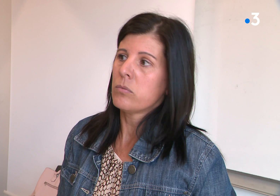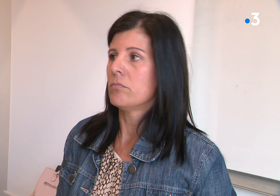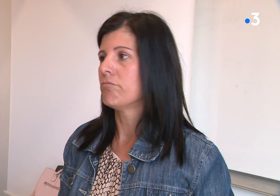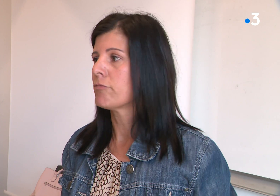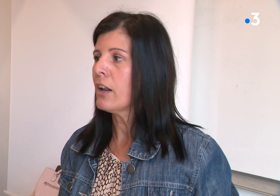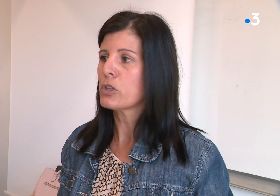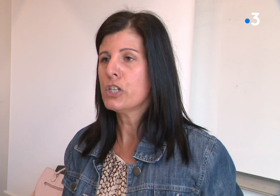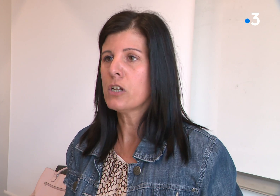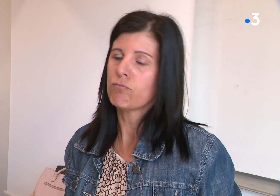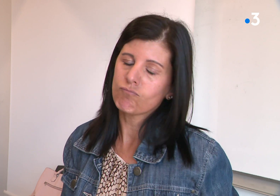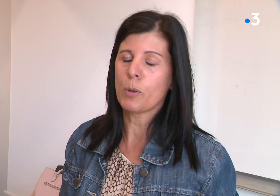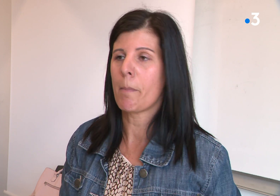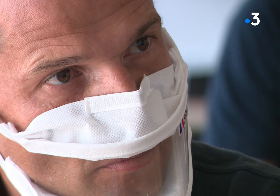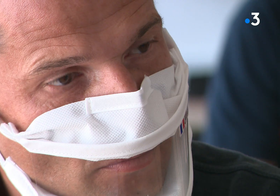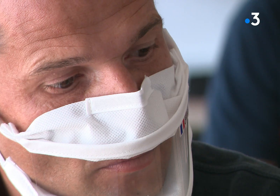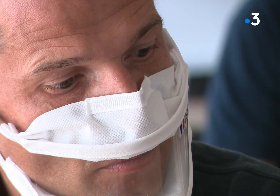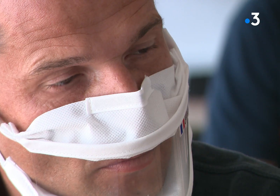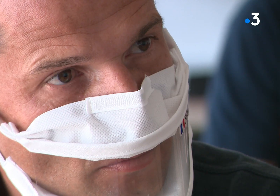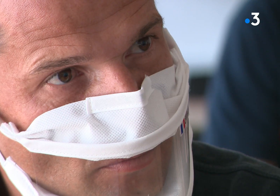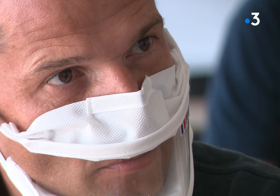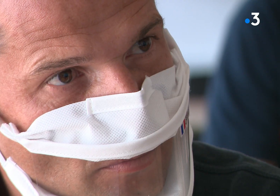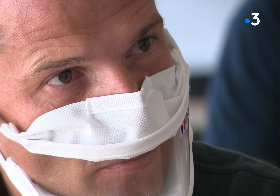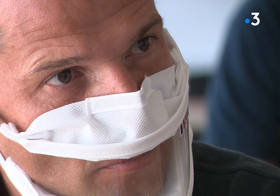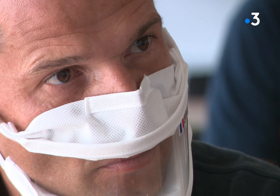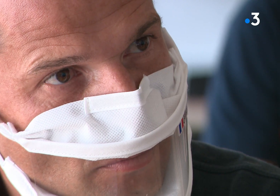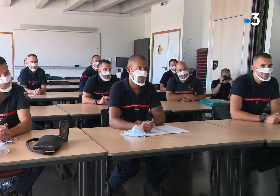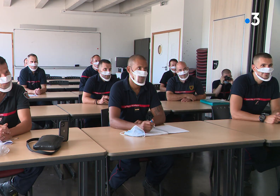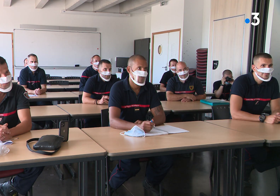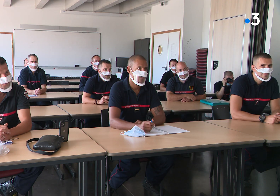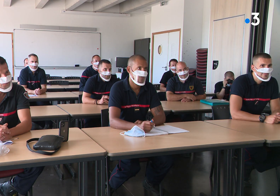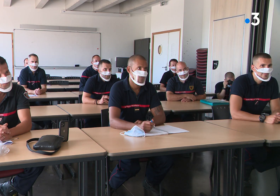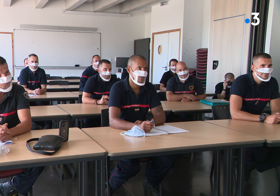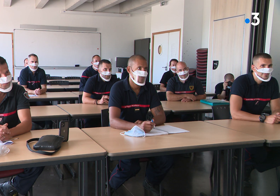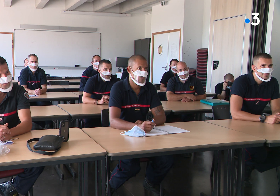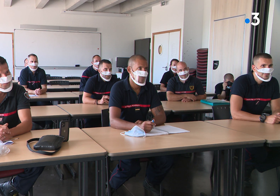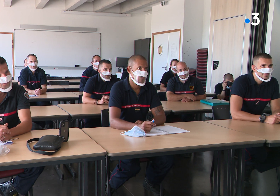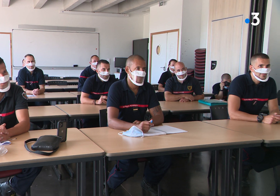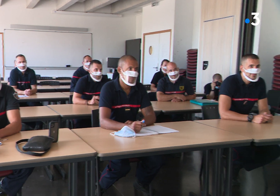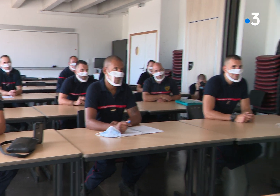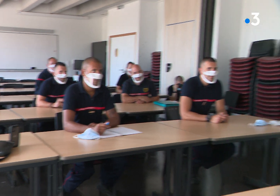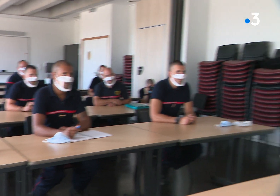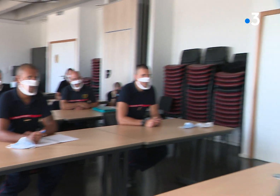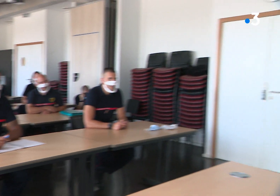quelques signes, c'est pas mal. » C'est la première fois que les sapeurs-pompiers du SDIS 25 suivent une telle formation.